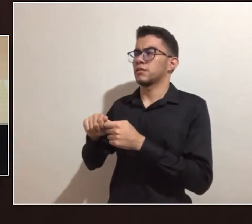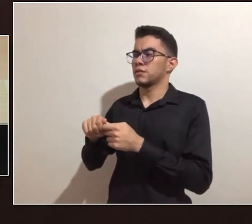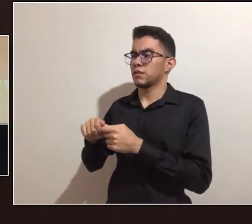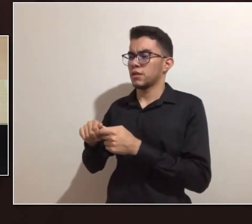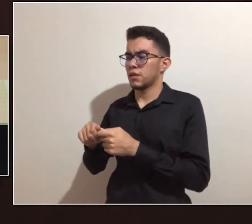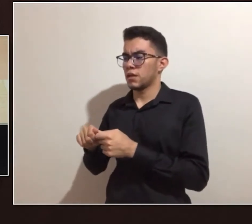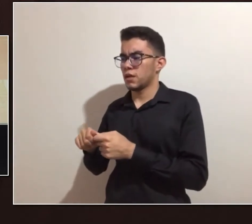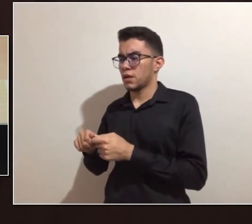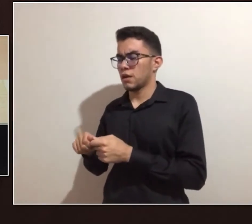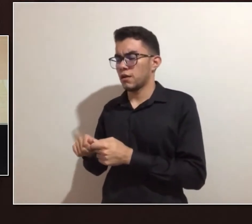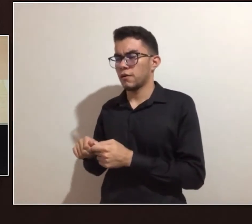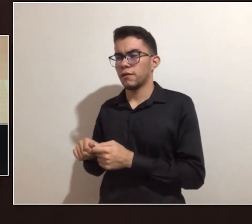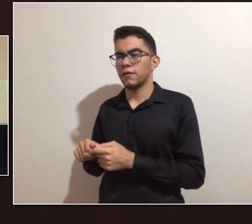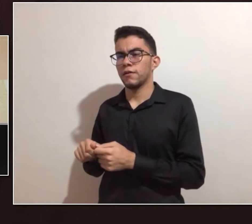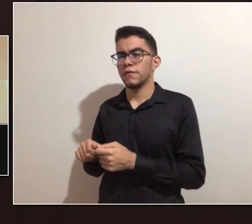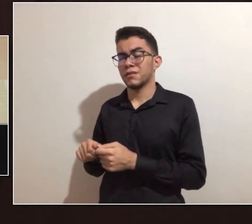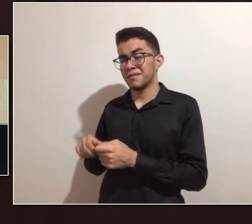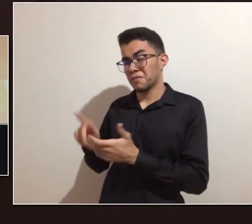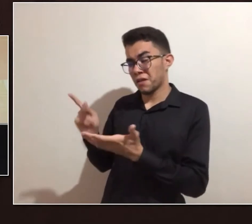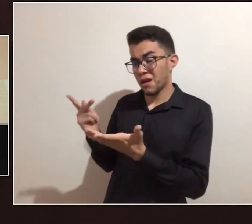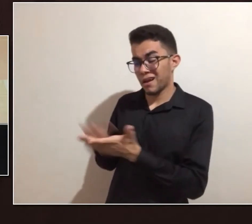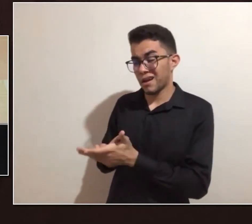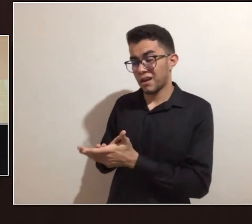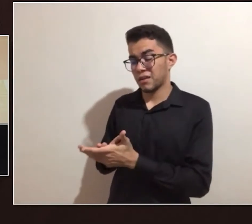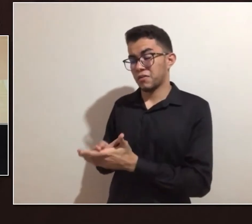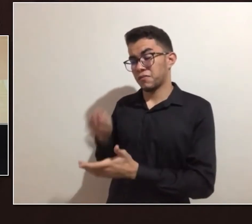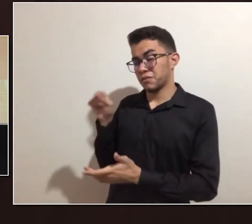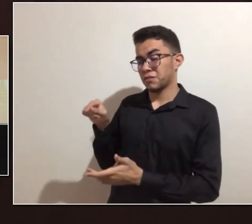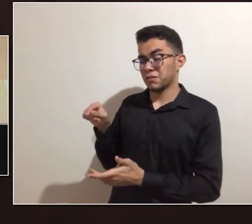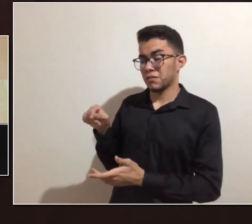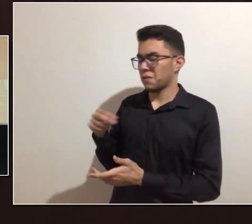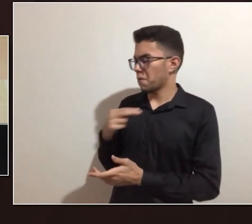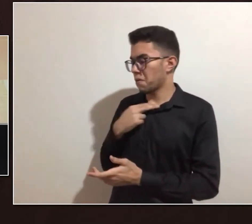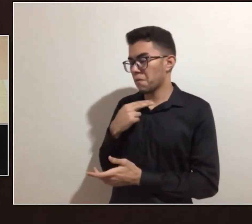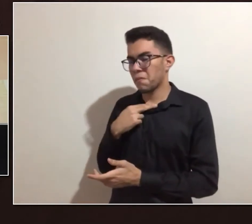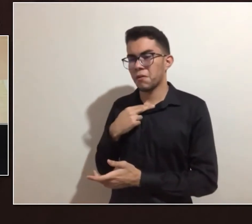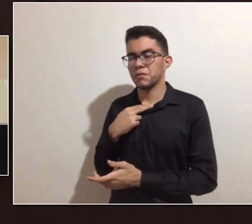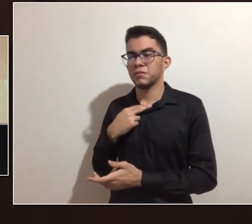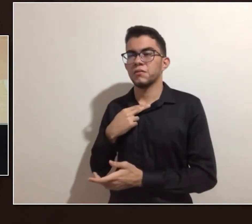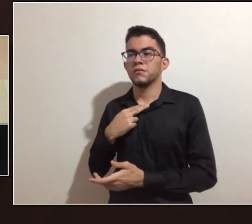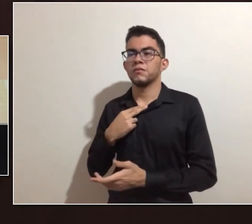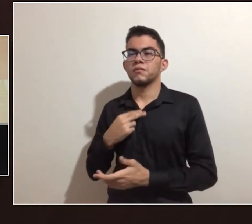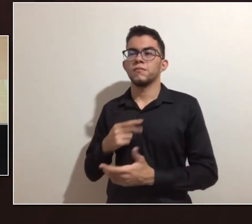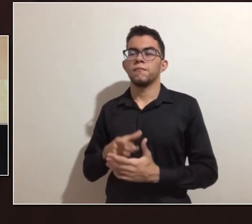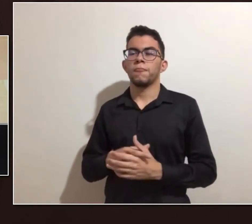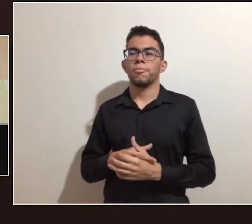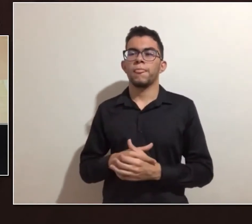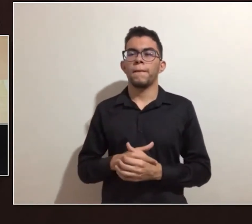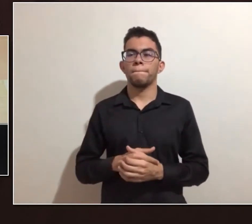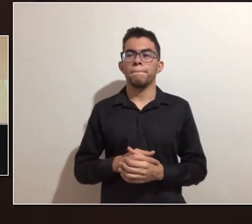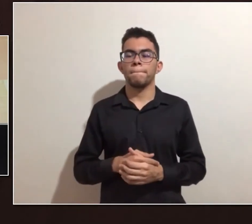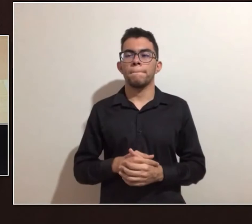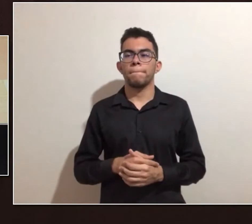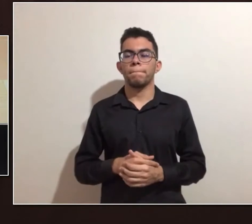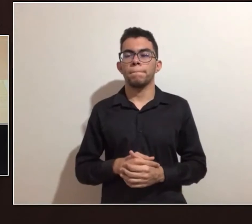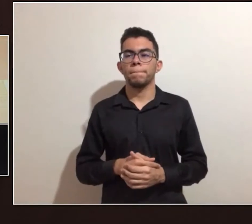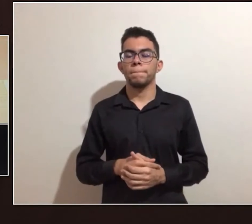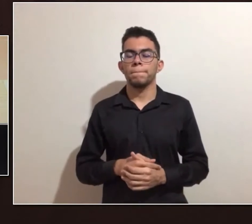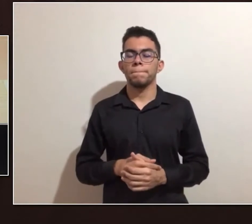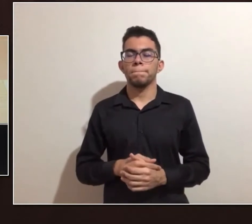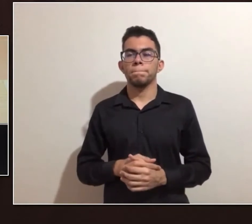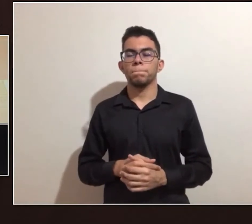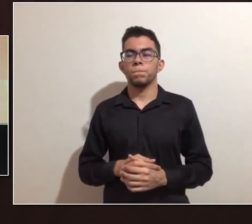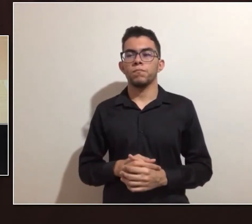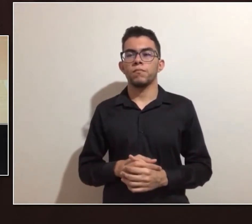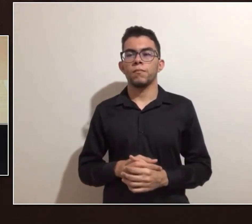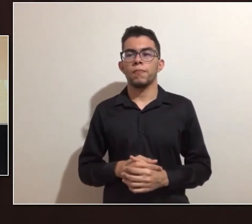nem negar a devolver um penhor quando solicitado, porque isso estava na carta, da carta do Plínio, escreveu para o imperador.